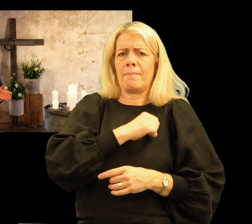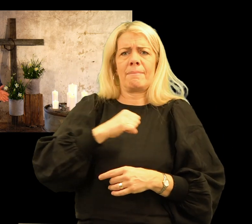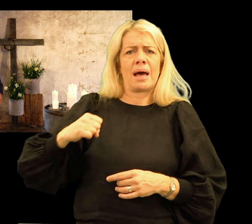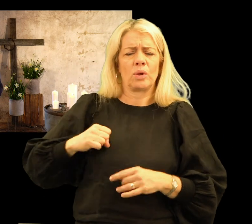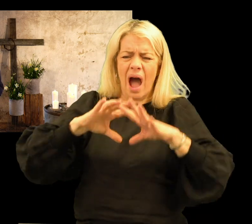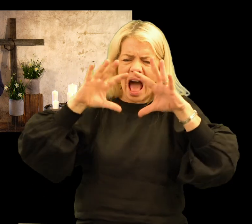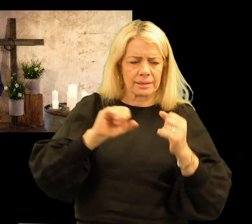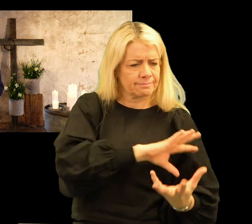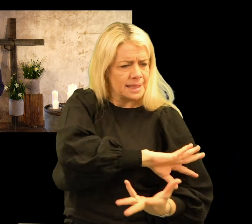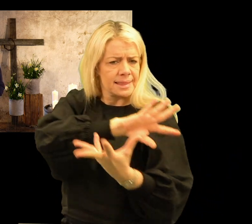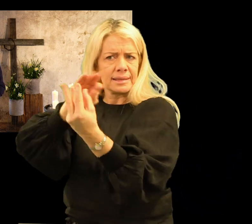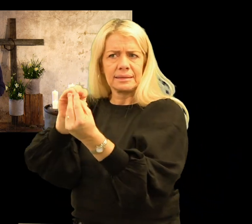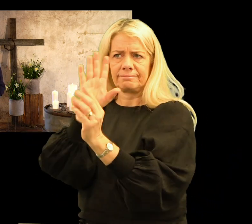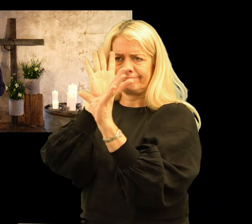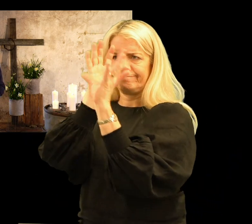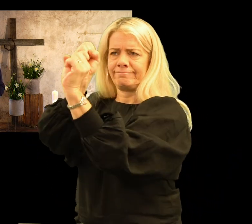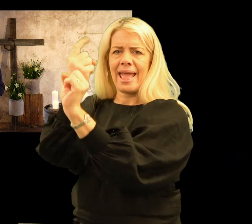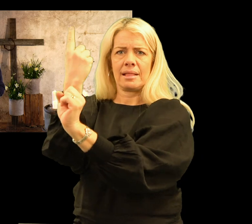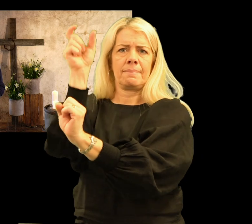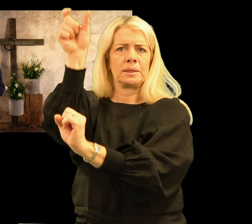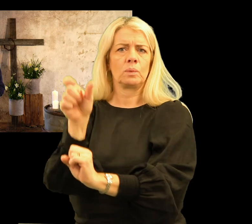dag till slut ska sammanfattas.